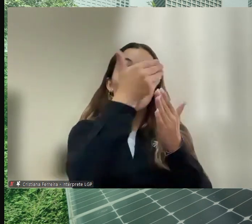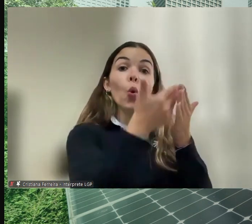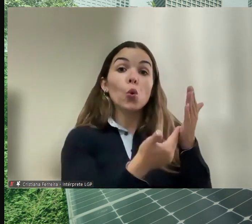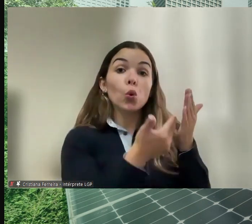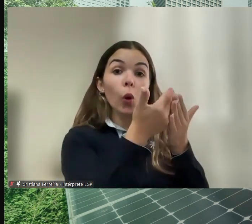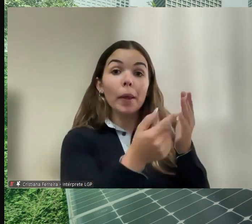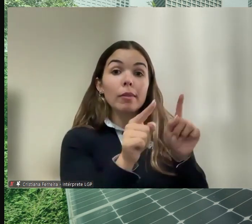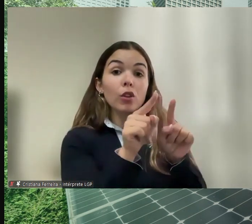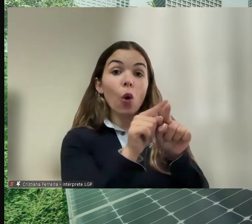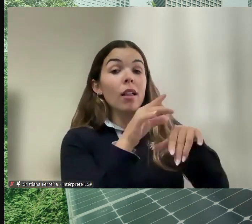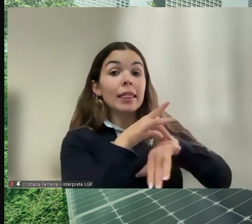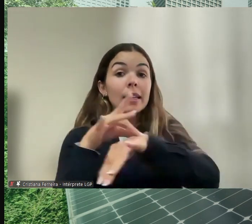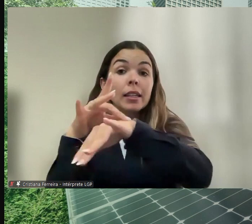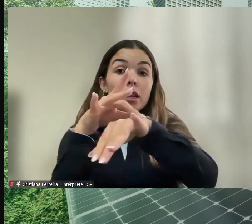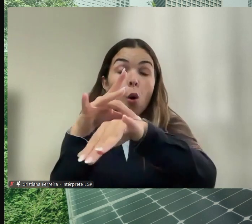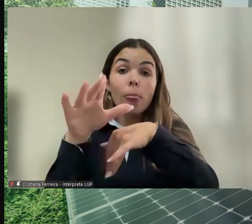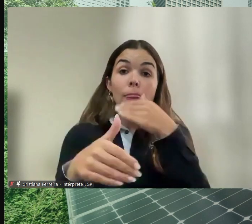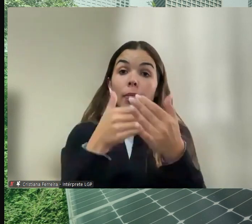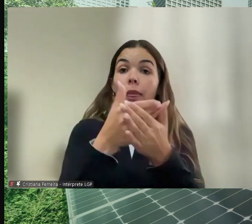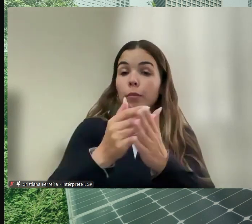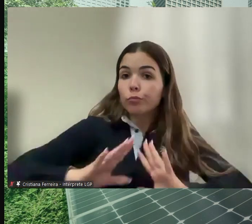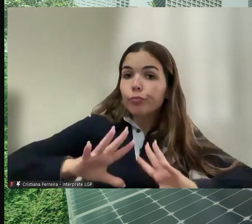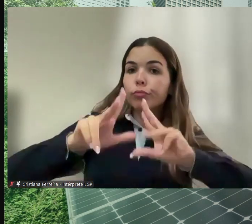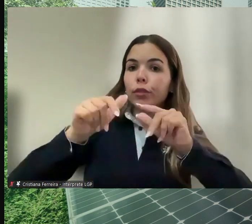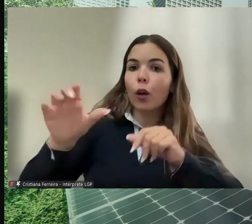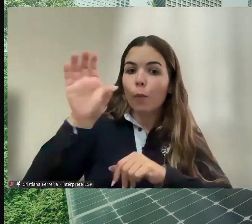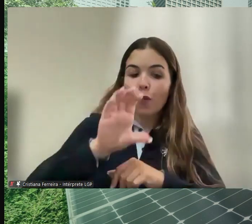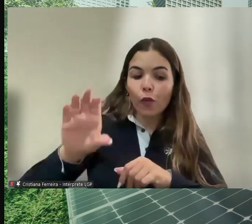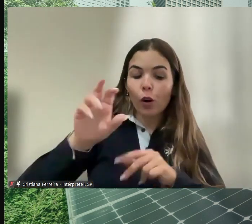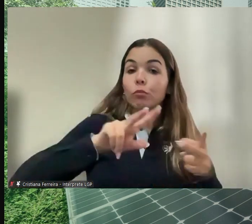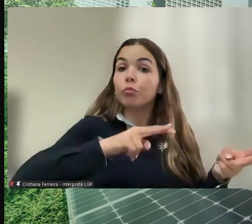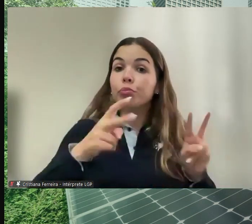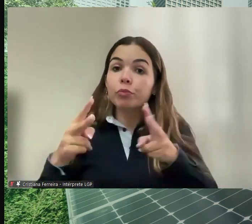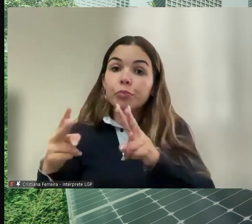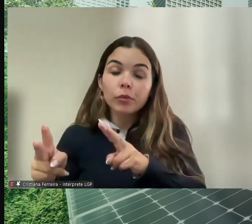que nos vai permitir avançar de uma forma estratégica para